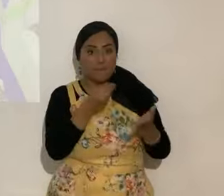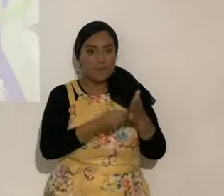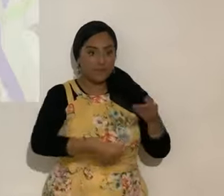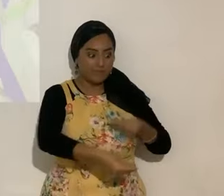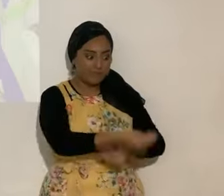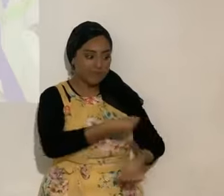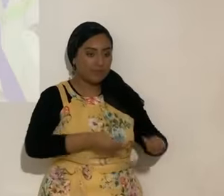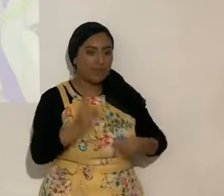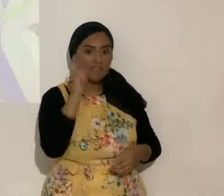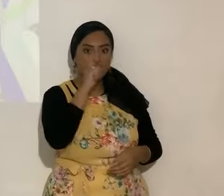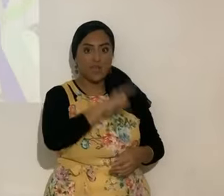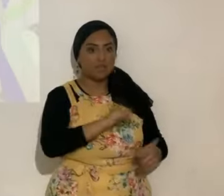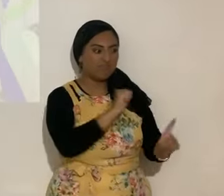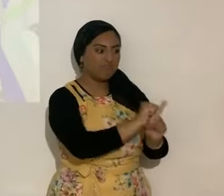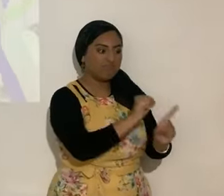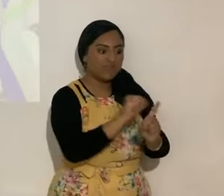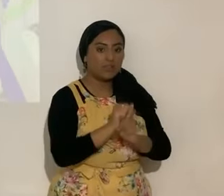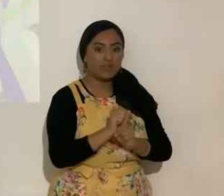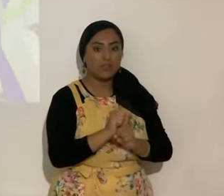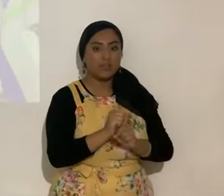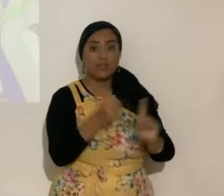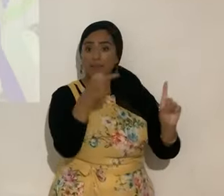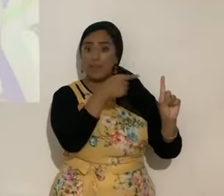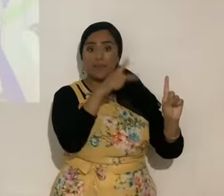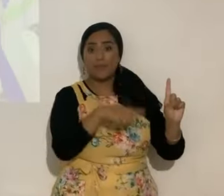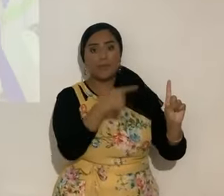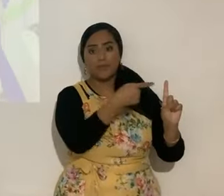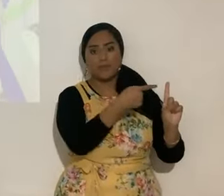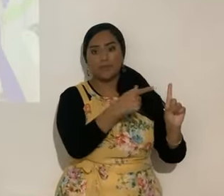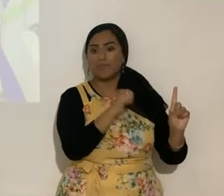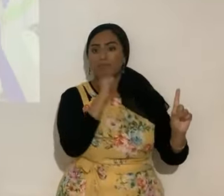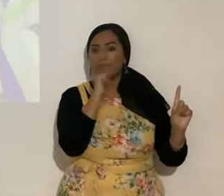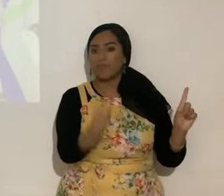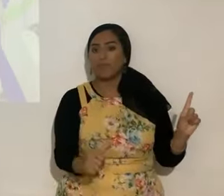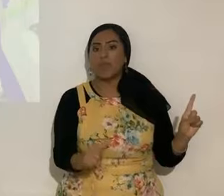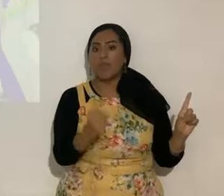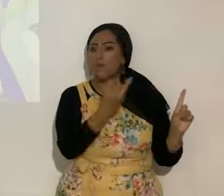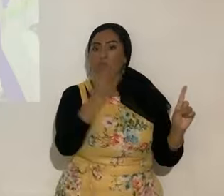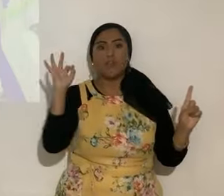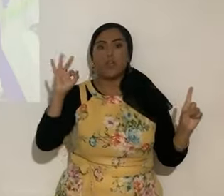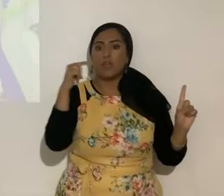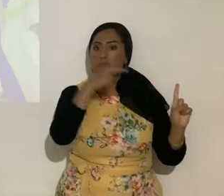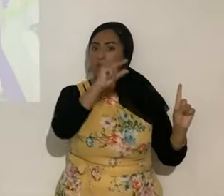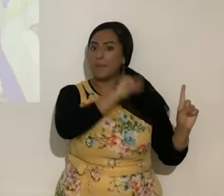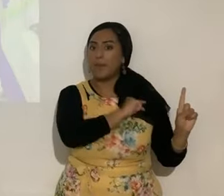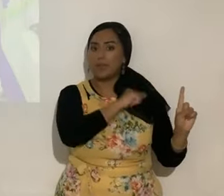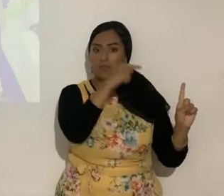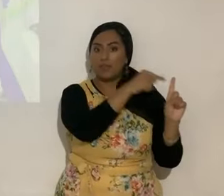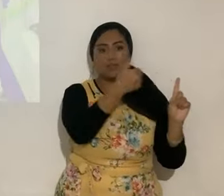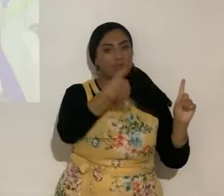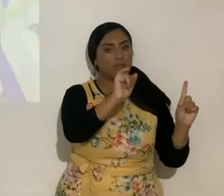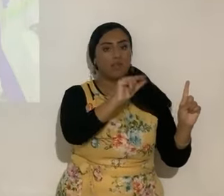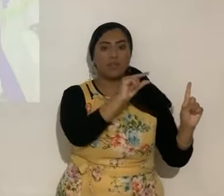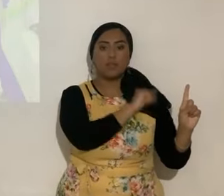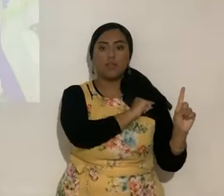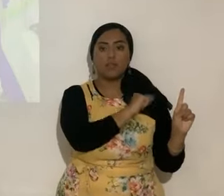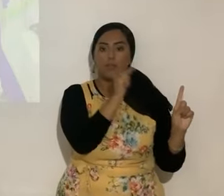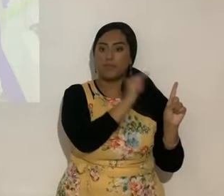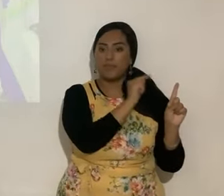engaño, mentiras y demás, esa persona, no es inocente, esa persona, es culpable, sigue siendo culpable,